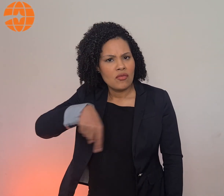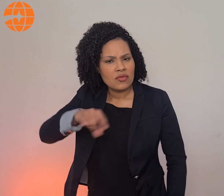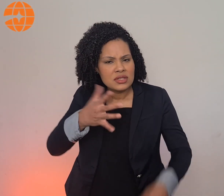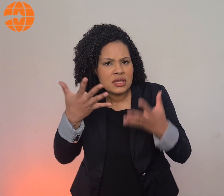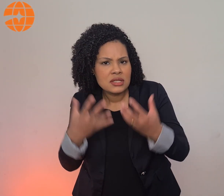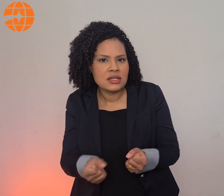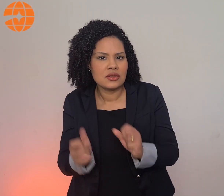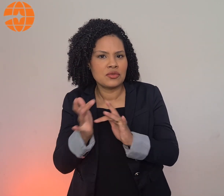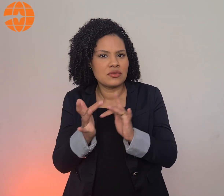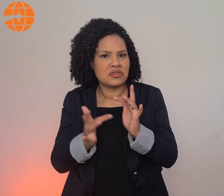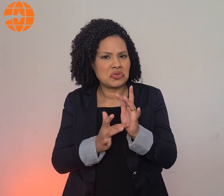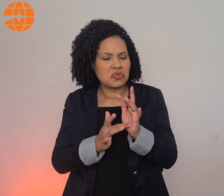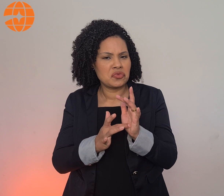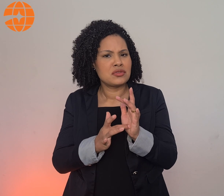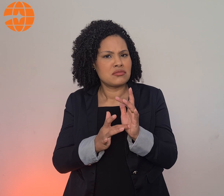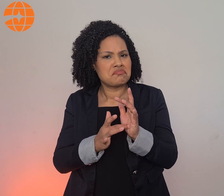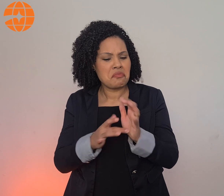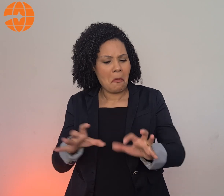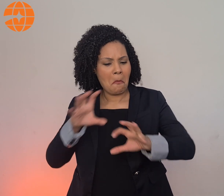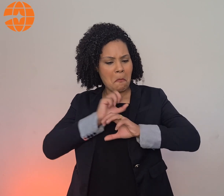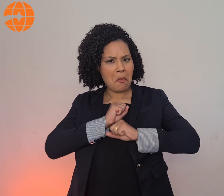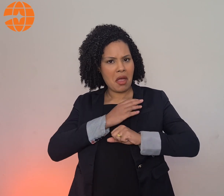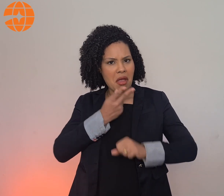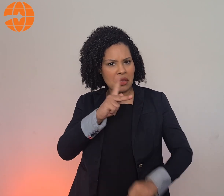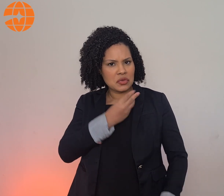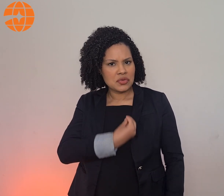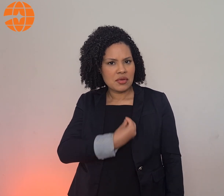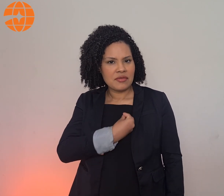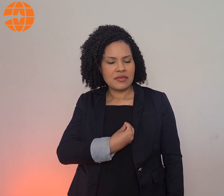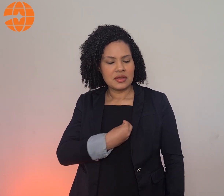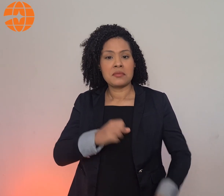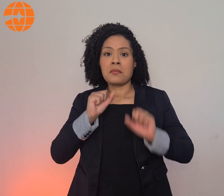Você aceitou o Senhor Jesus Cristo em sua vida?